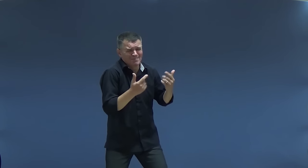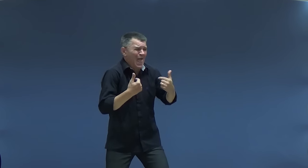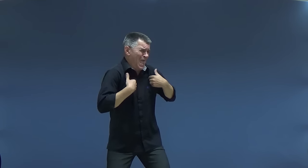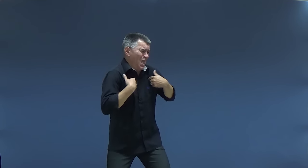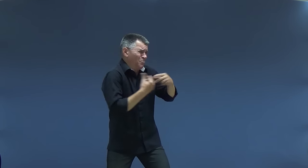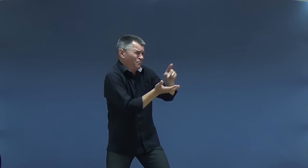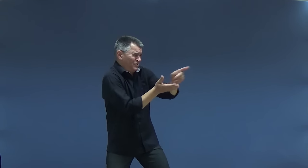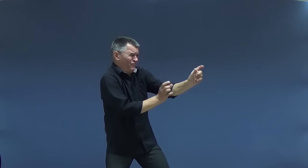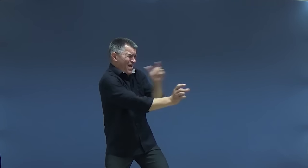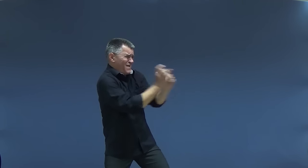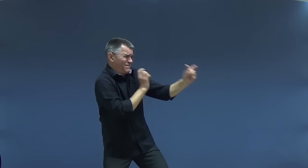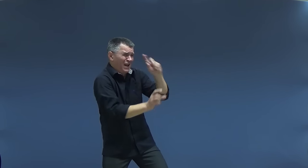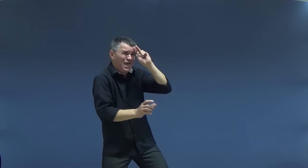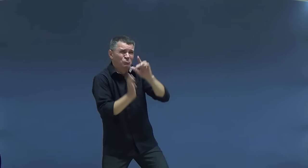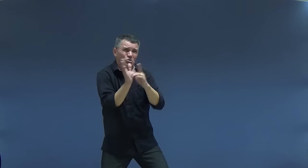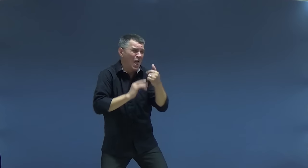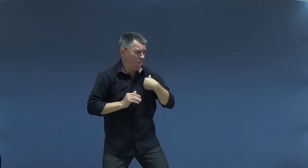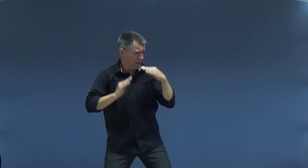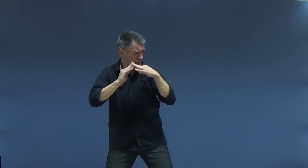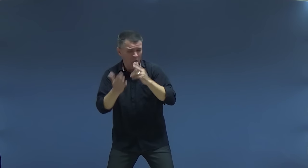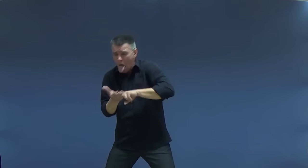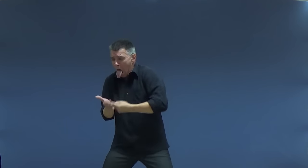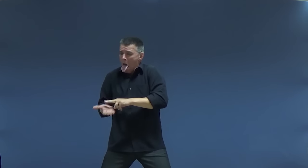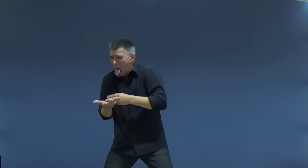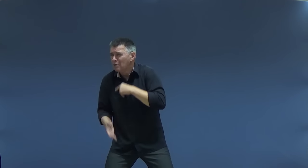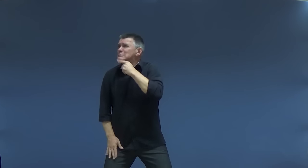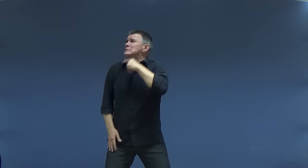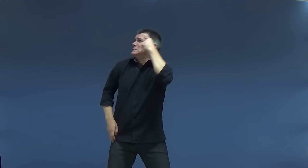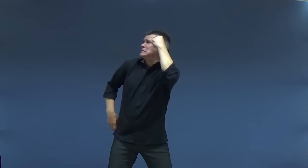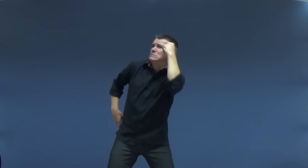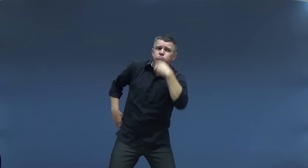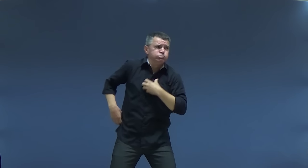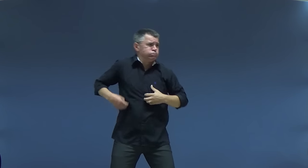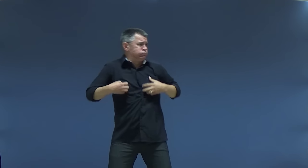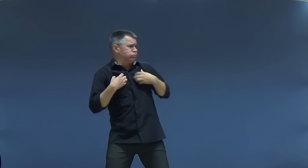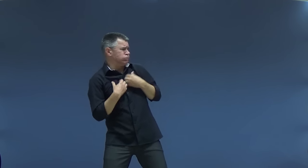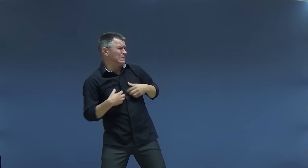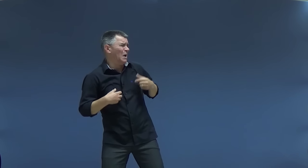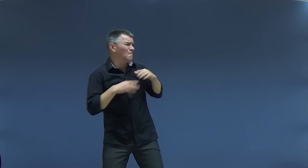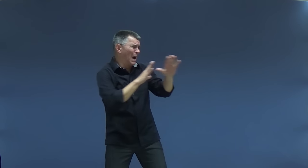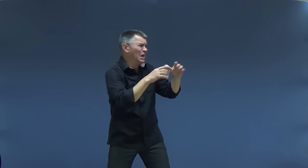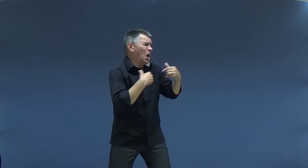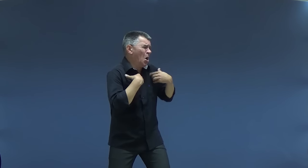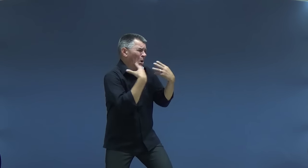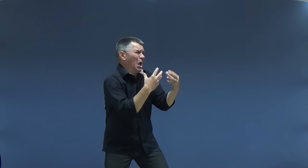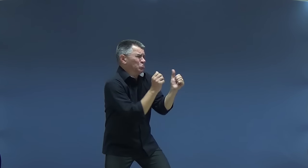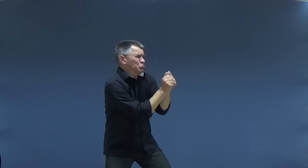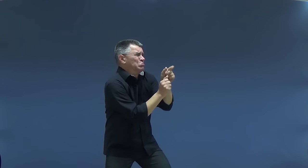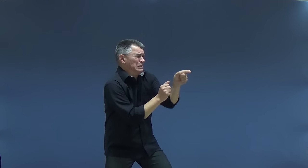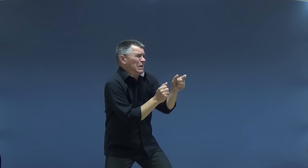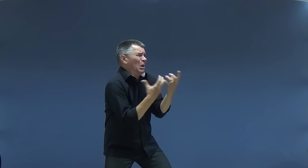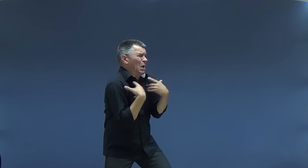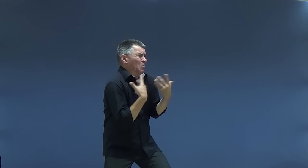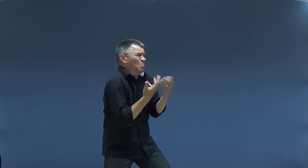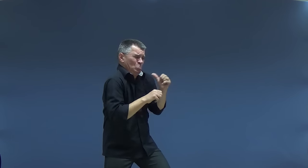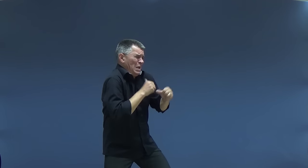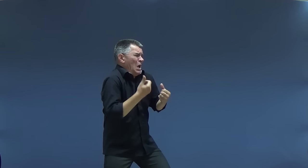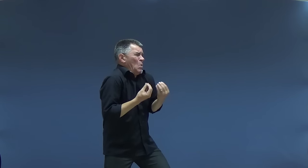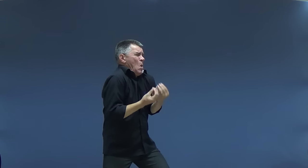Então, de verdade, eu lembro de todas as palavras que você falou, eu cheguei em casa, não consegui dormir, eu tô aflito aqui. Ai, eu quero ir junto com você,